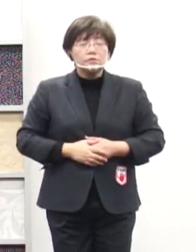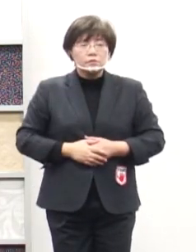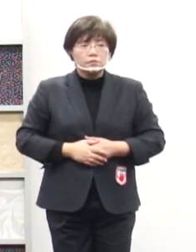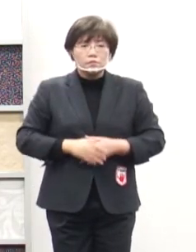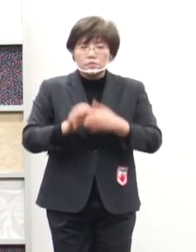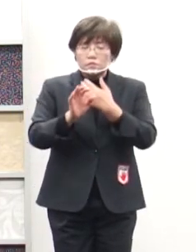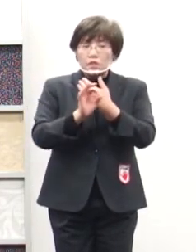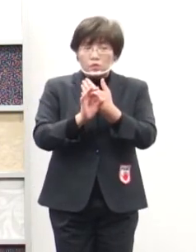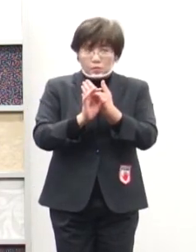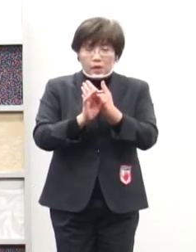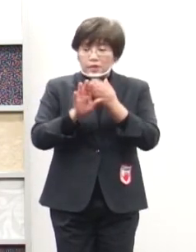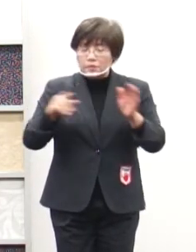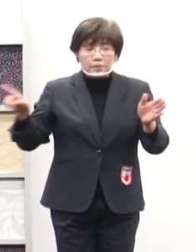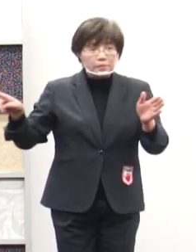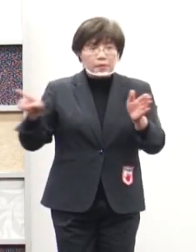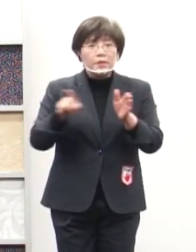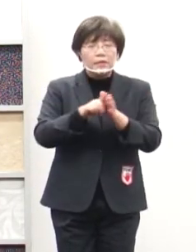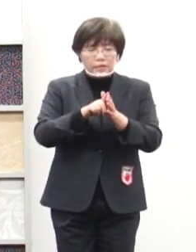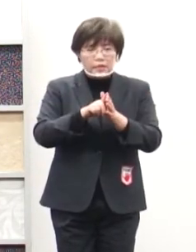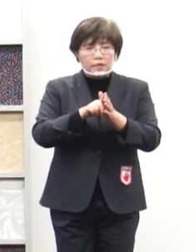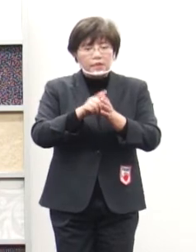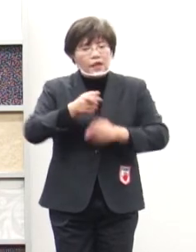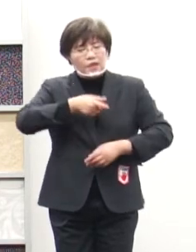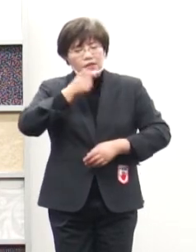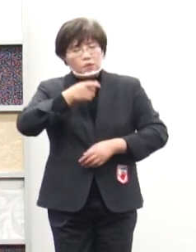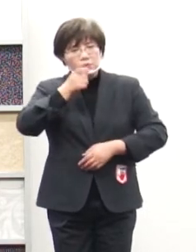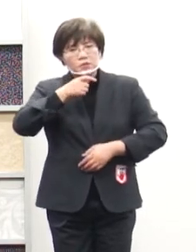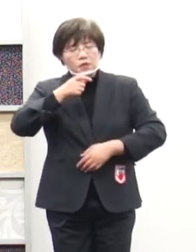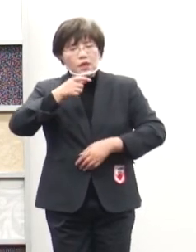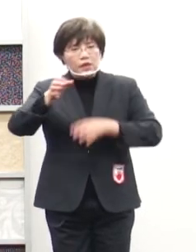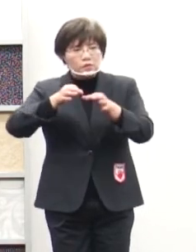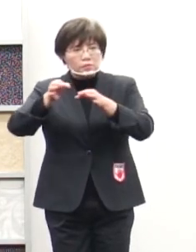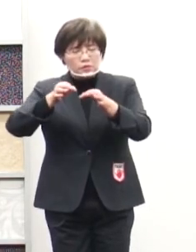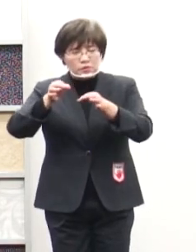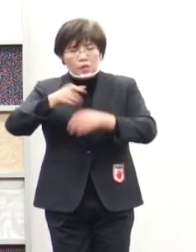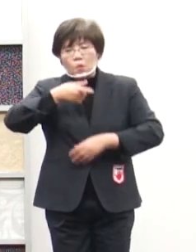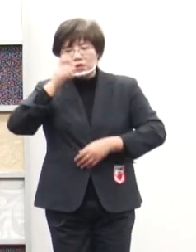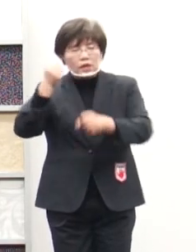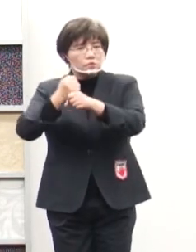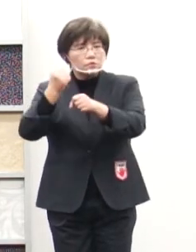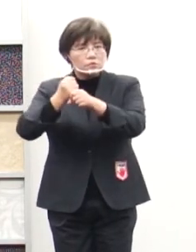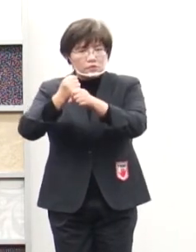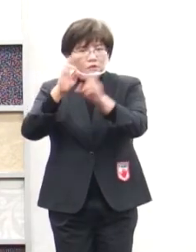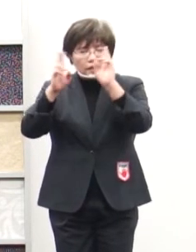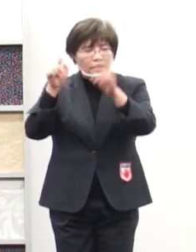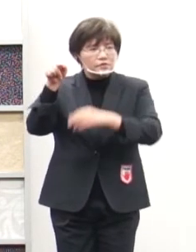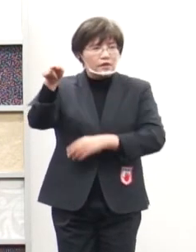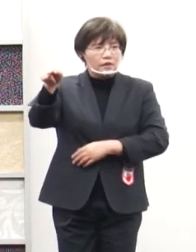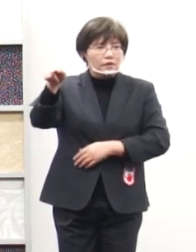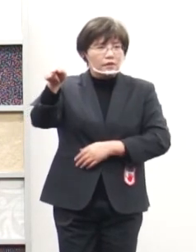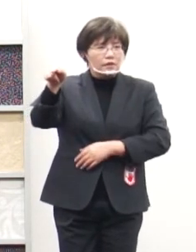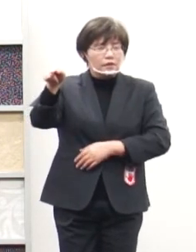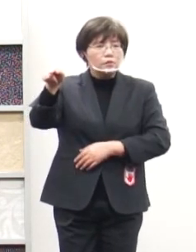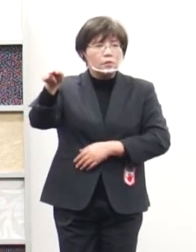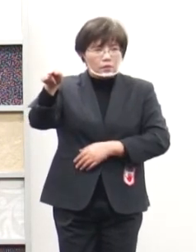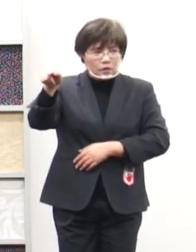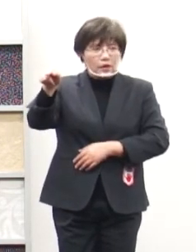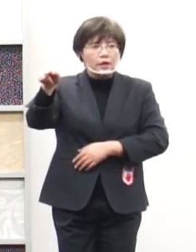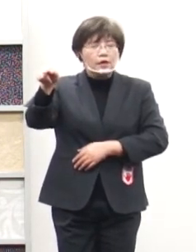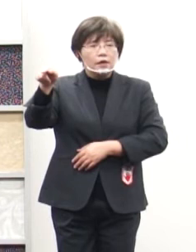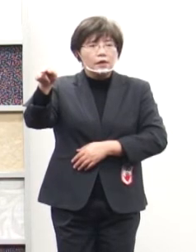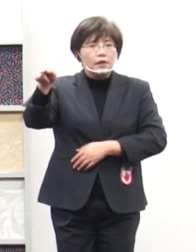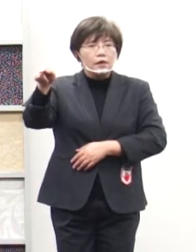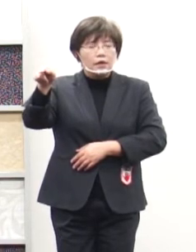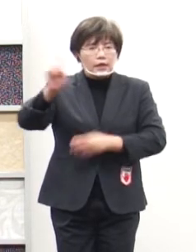例えば酒屋さんとか酒造の業者とか、あるいは代行店